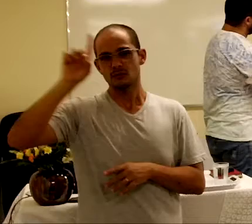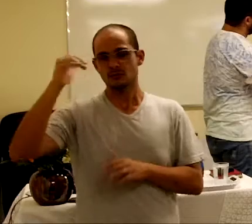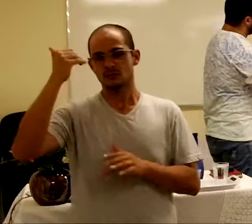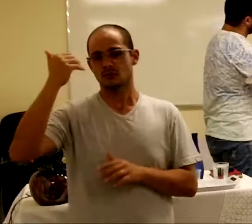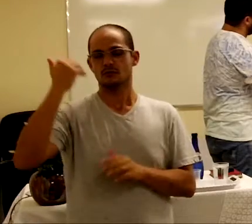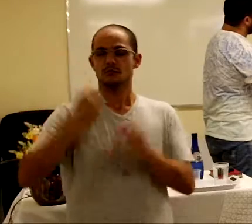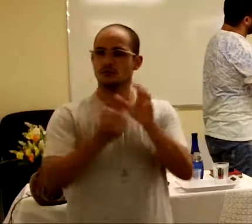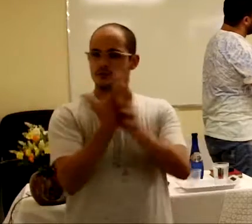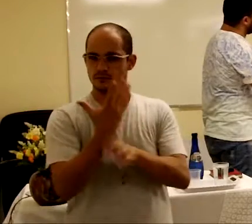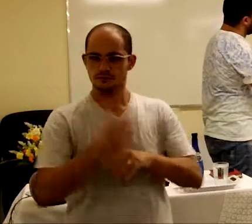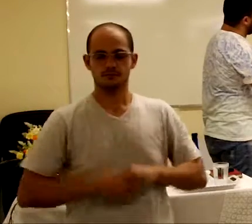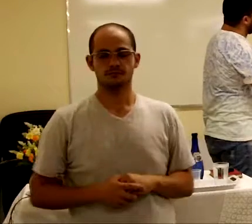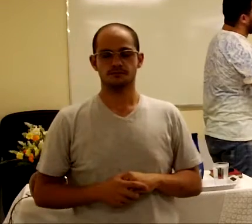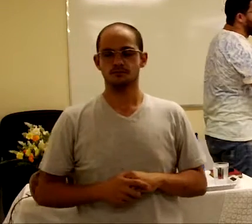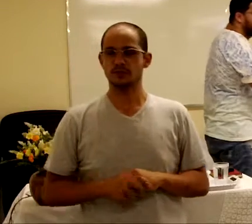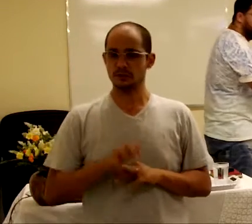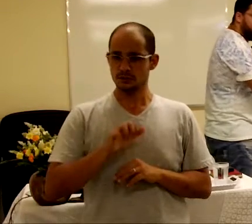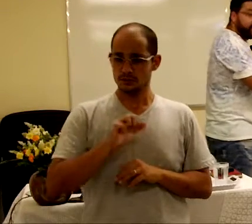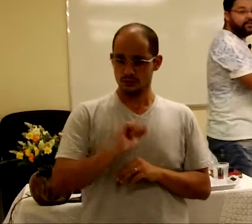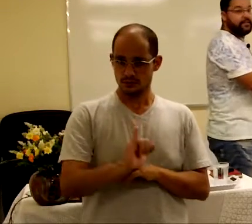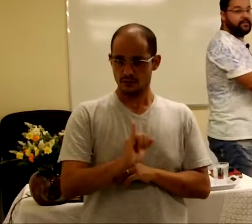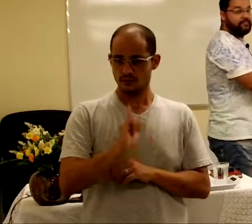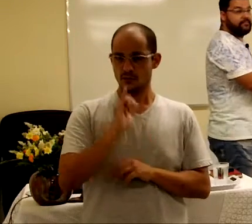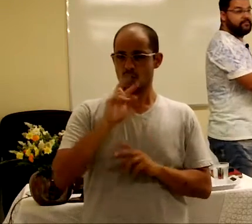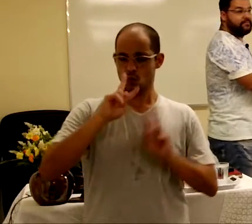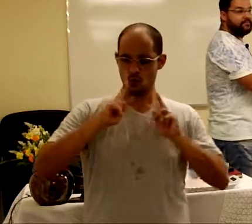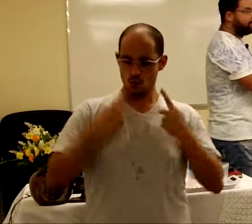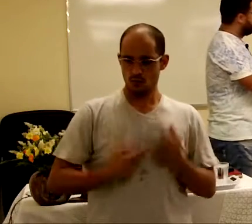tem operado, ela própria tem uma causa.